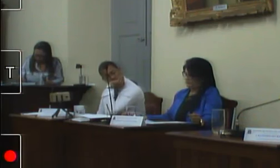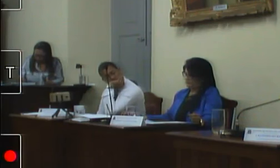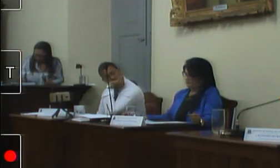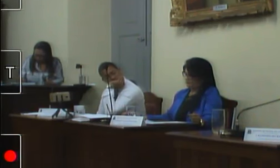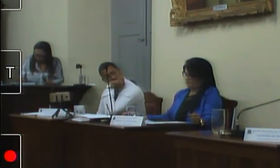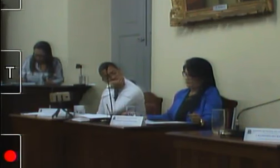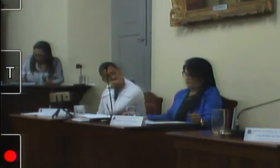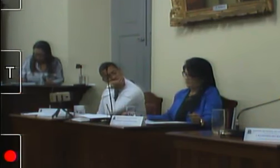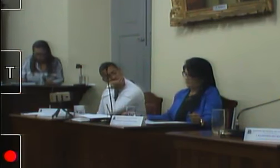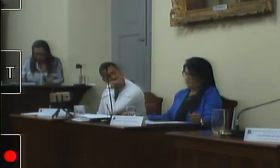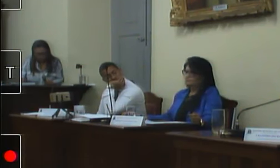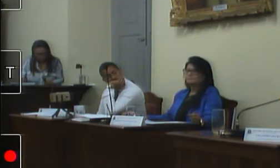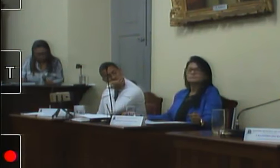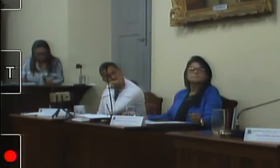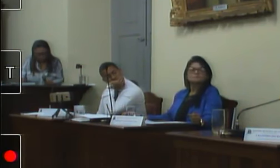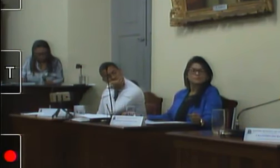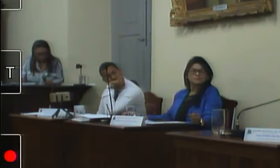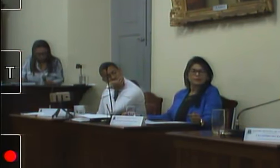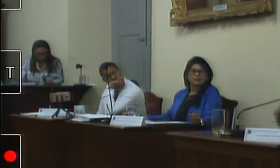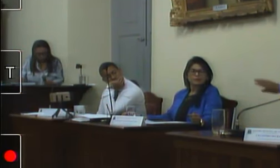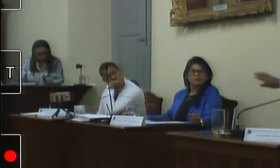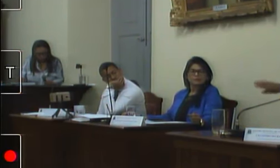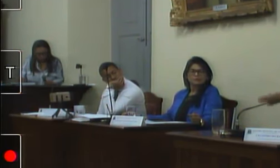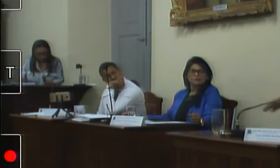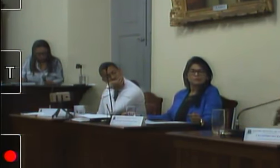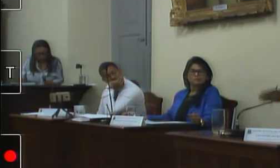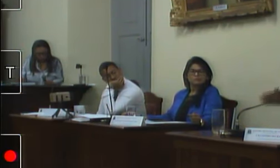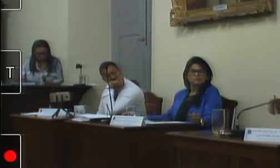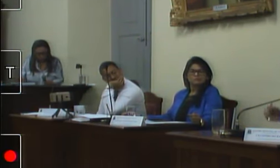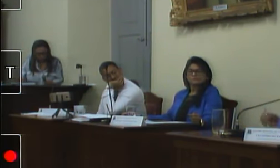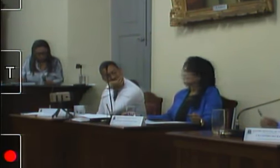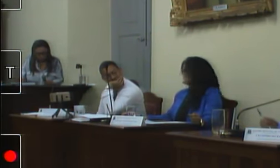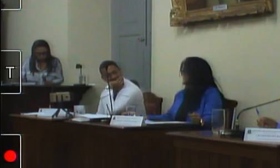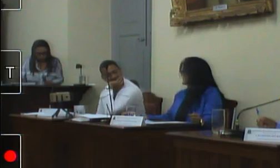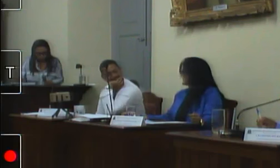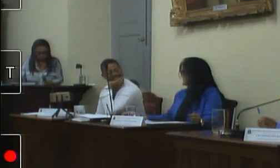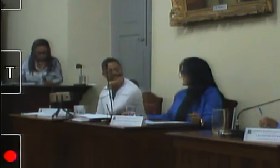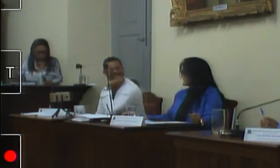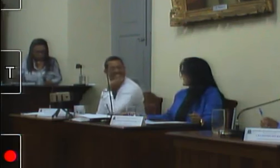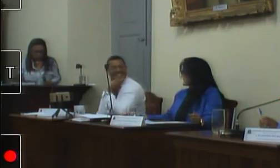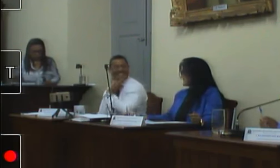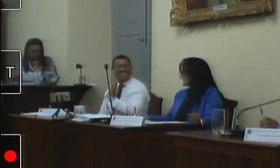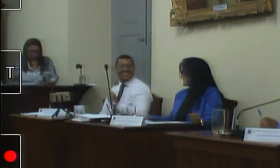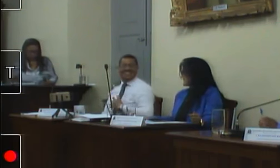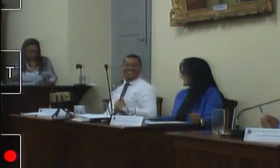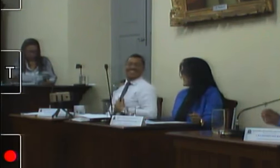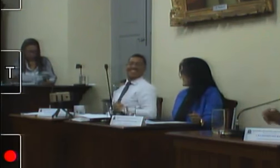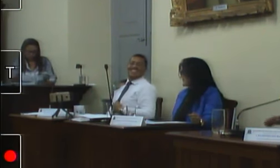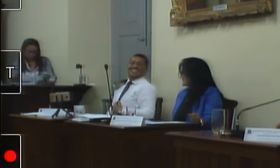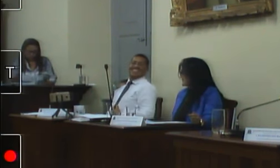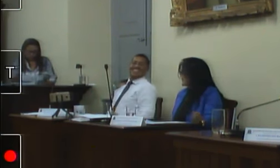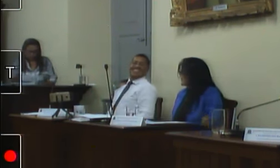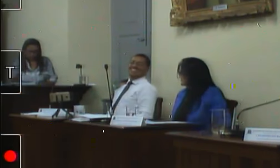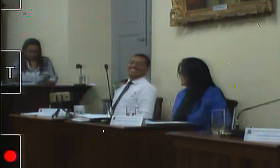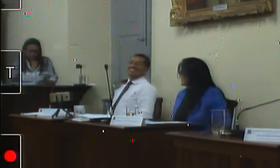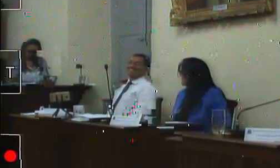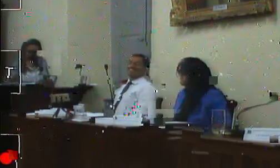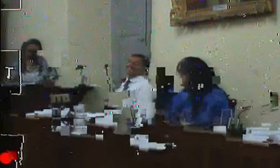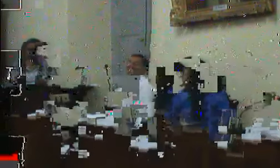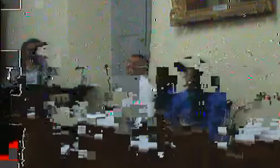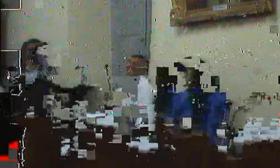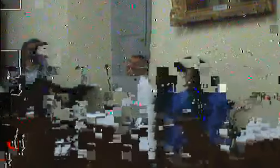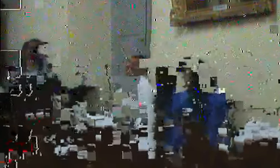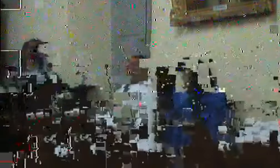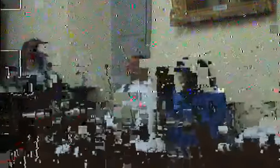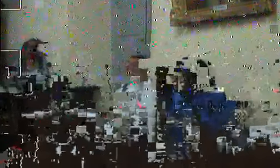E vai ter como colocar um médico mais para frente, que seja no ano que vem, ou mesmo atender duas vezes por semana.